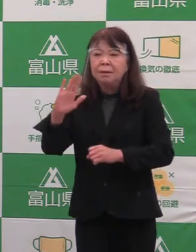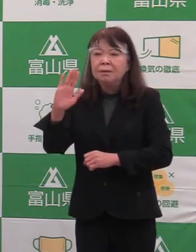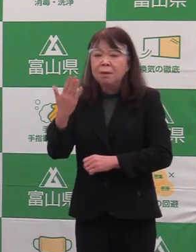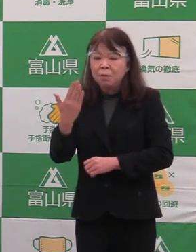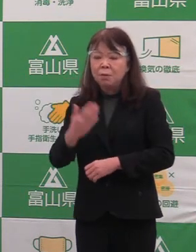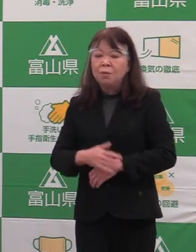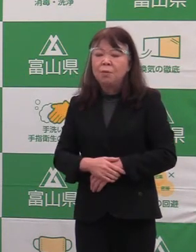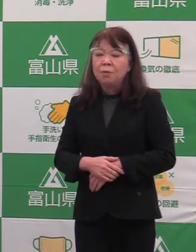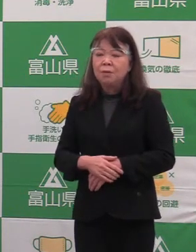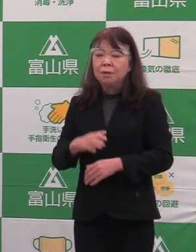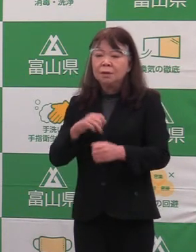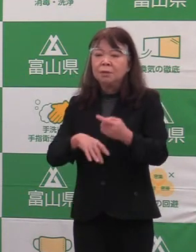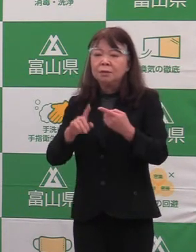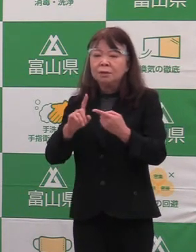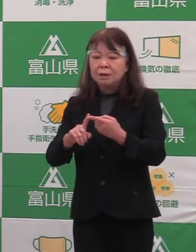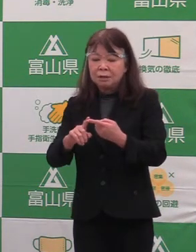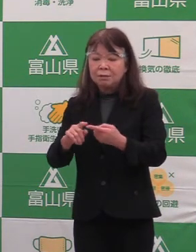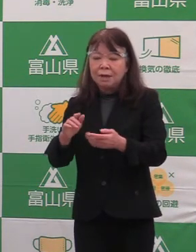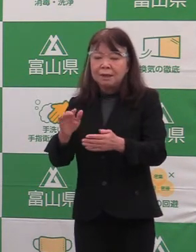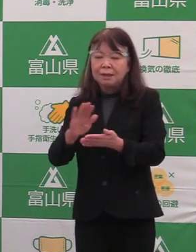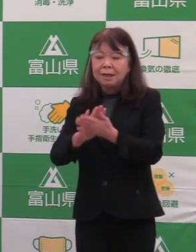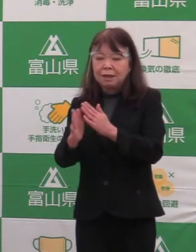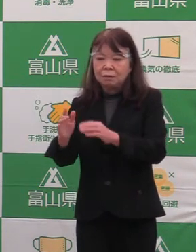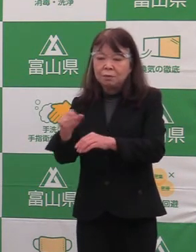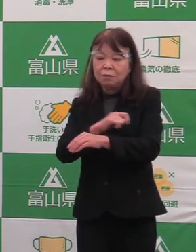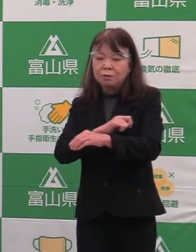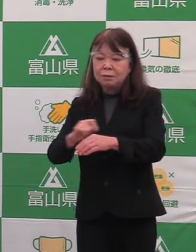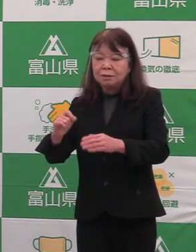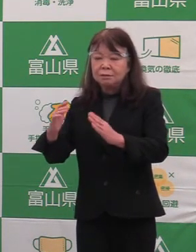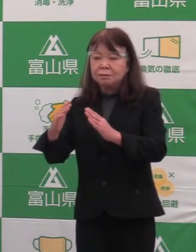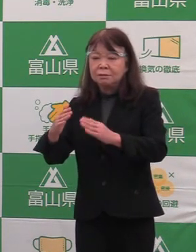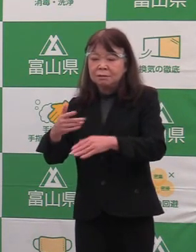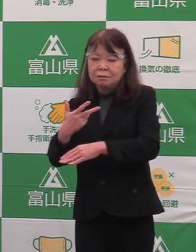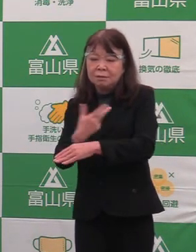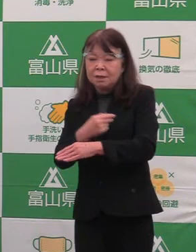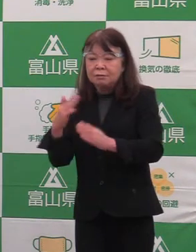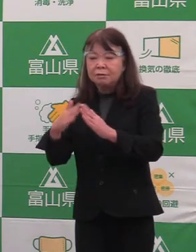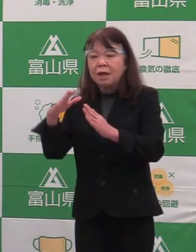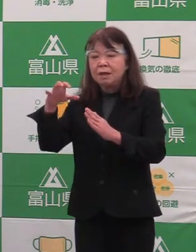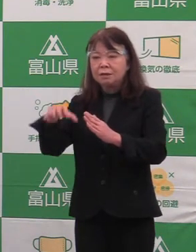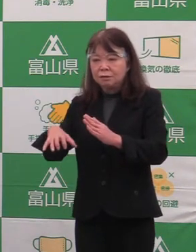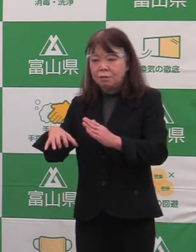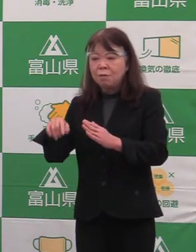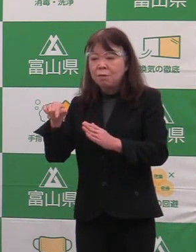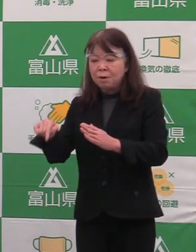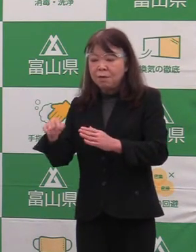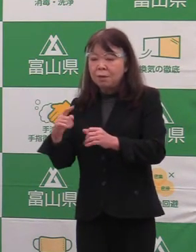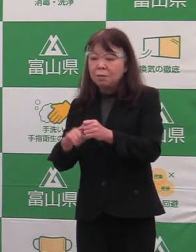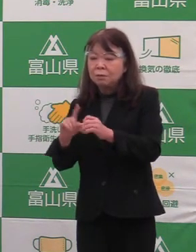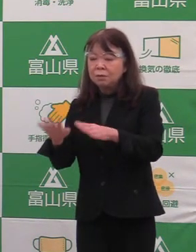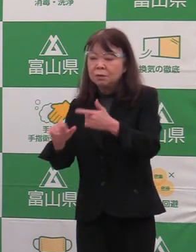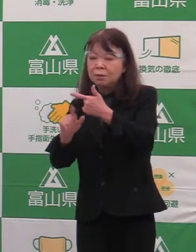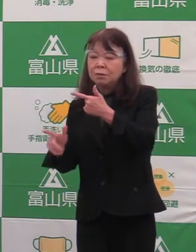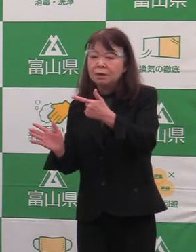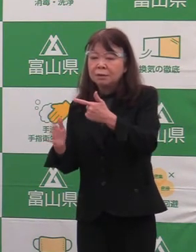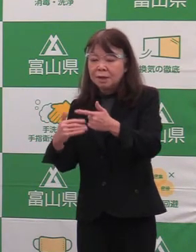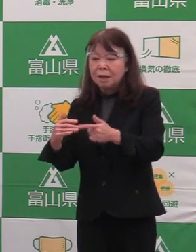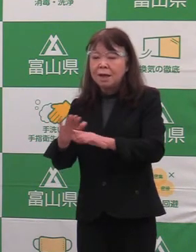には県の特設会場は、昨年の6月あ今年の6月から運用してましたん